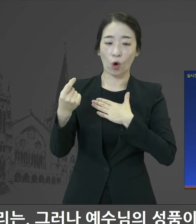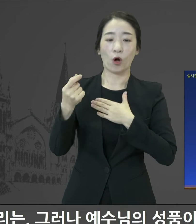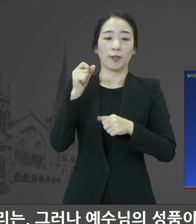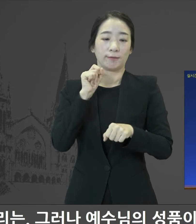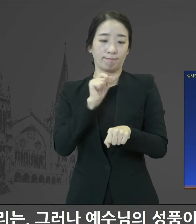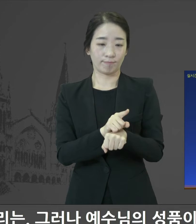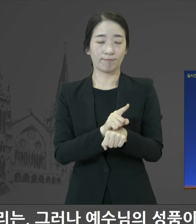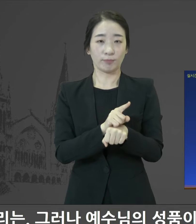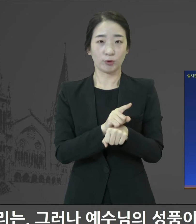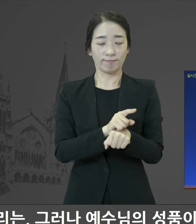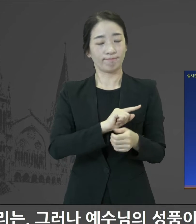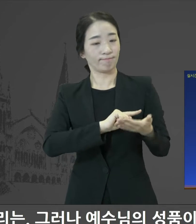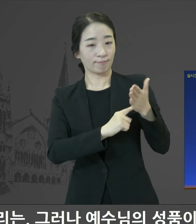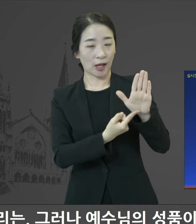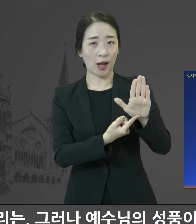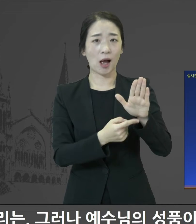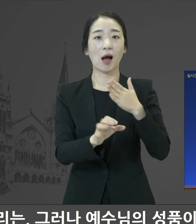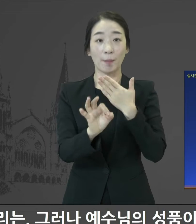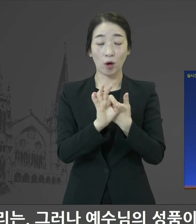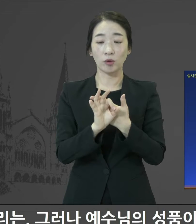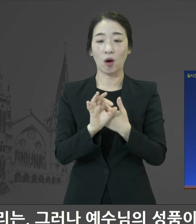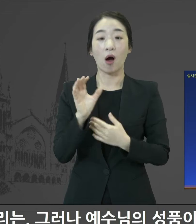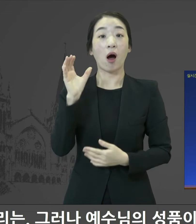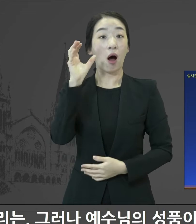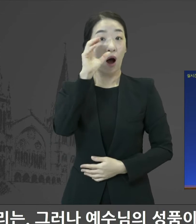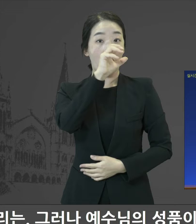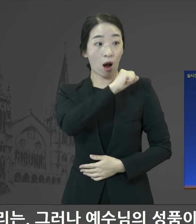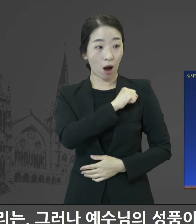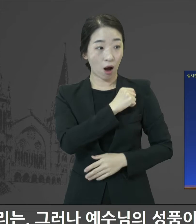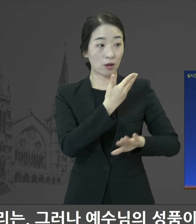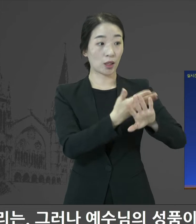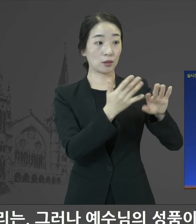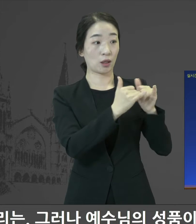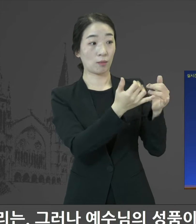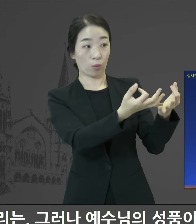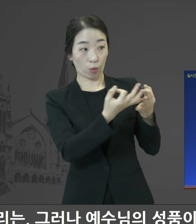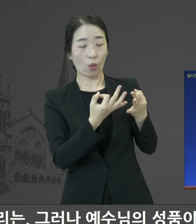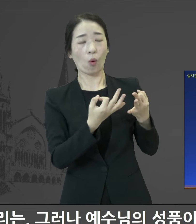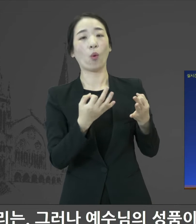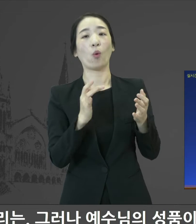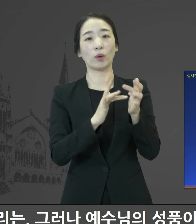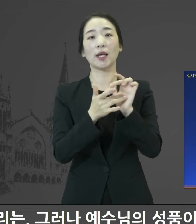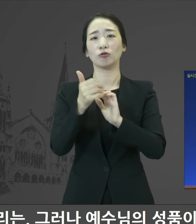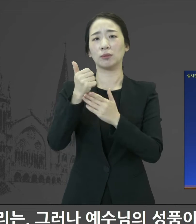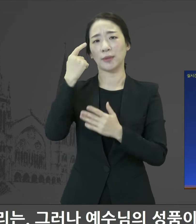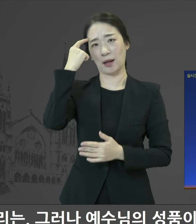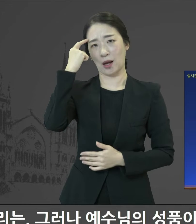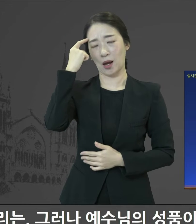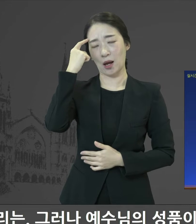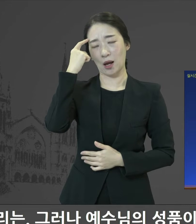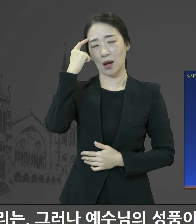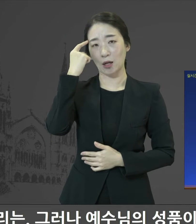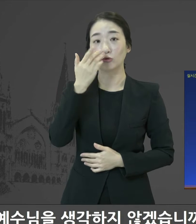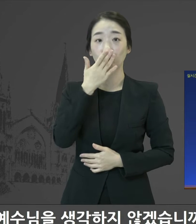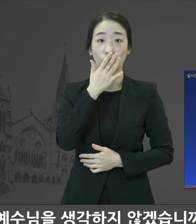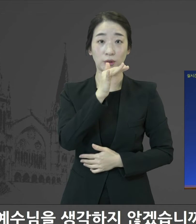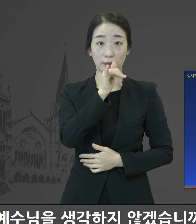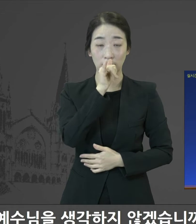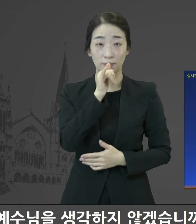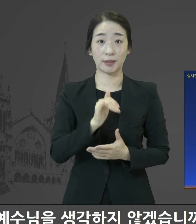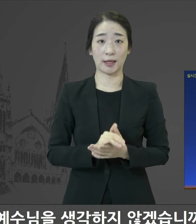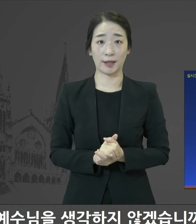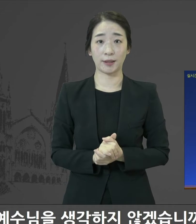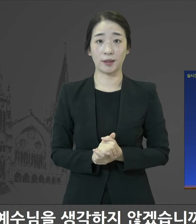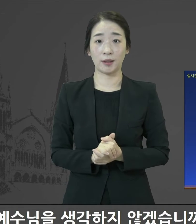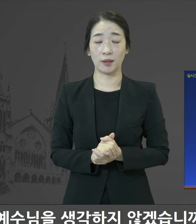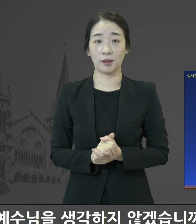이 본을 받는, 여러분들이 모이니까 다양한 음악들이 평소에 안 나오는 음악들이 나오고 있는데,